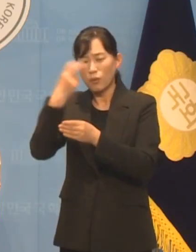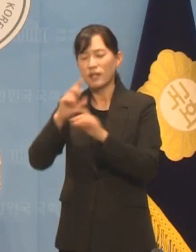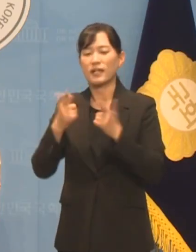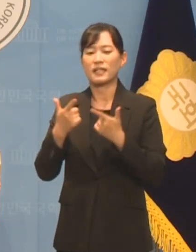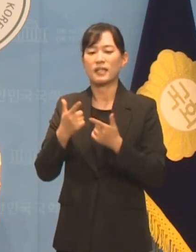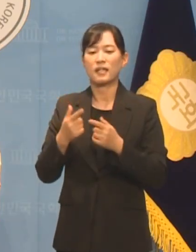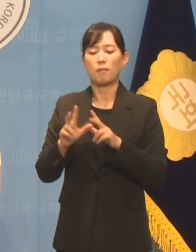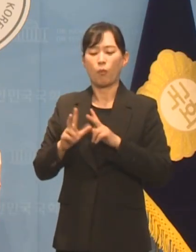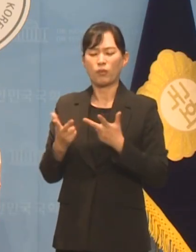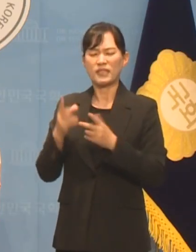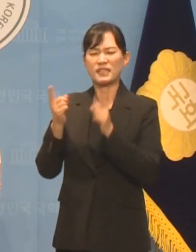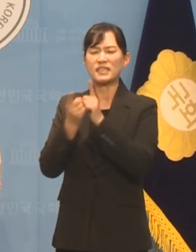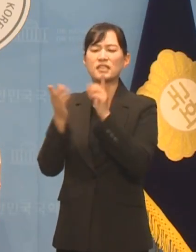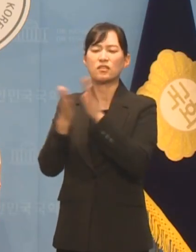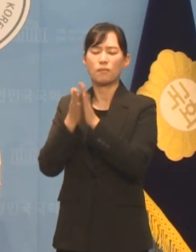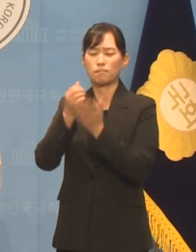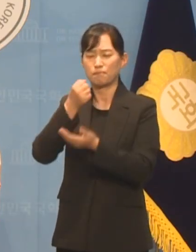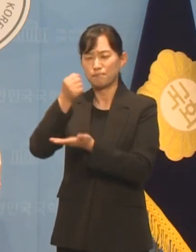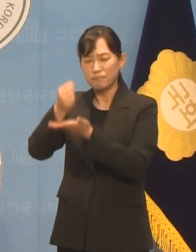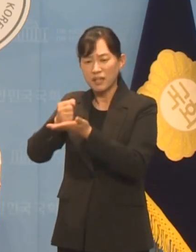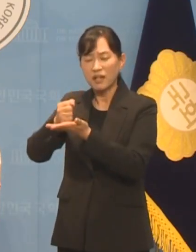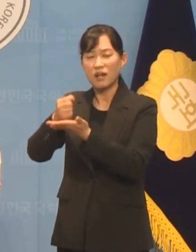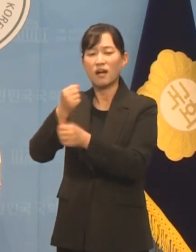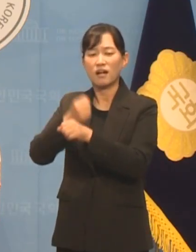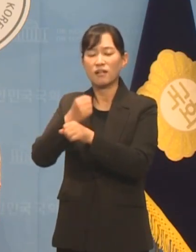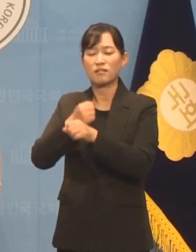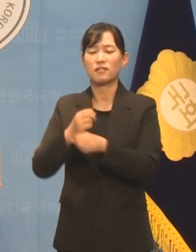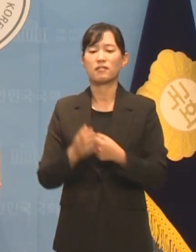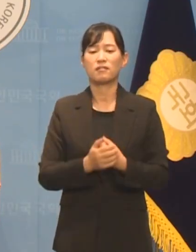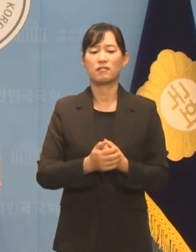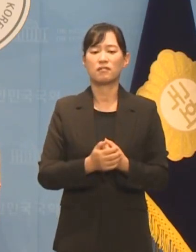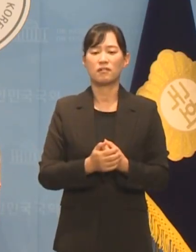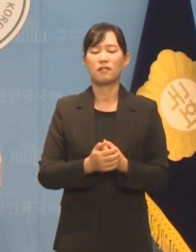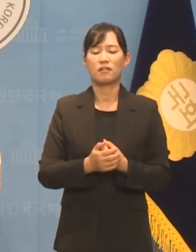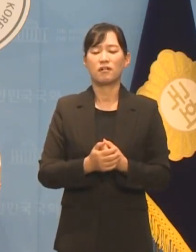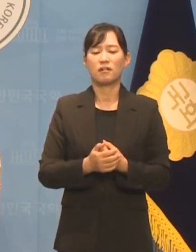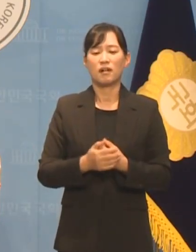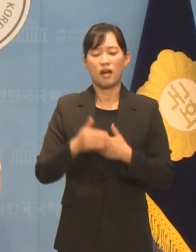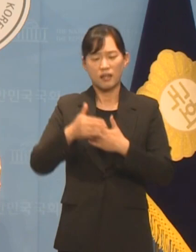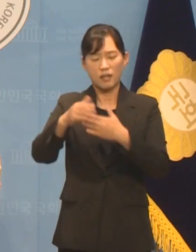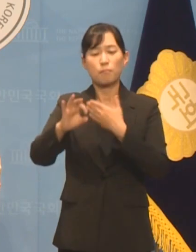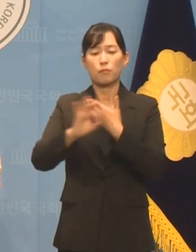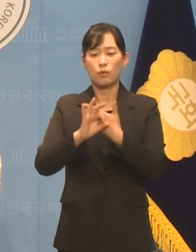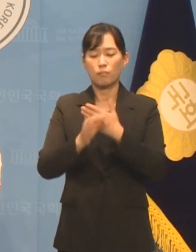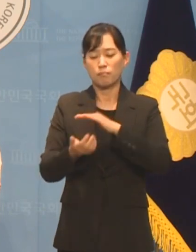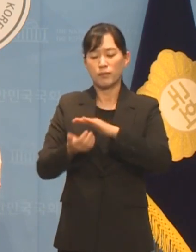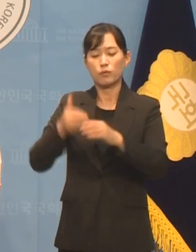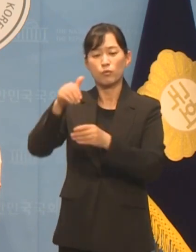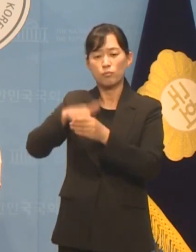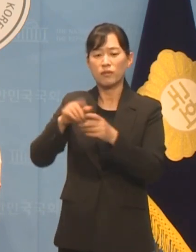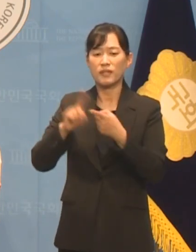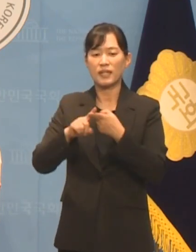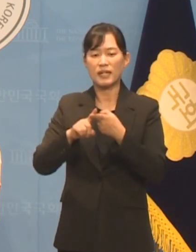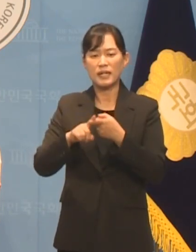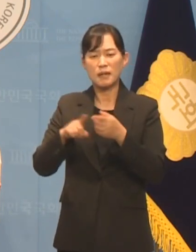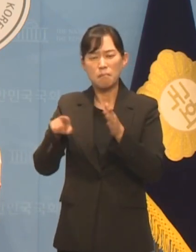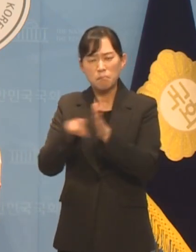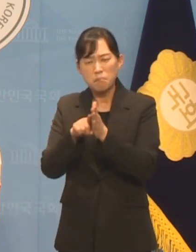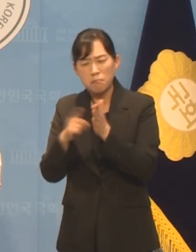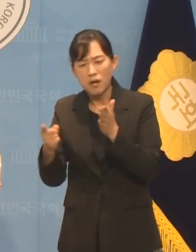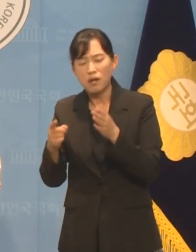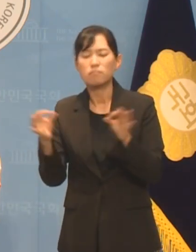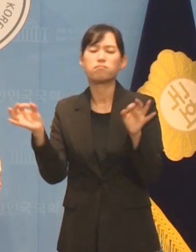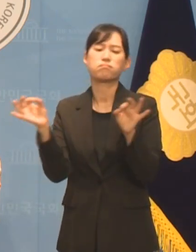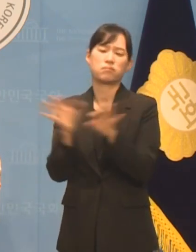본인이 직접 날인해가지고 그래서 그렇게 이루어진다면 사전투표에 대한 불신이 많이 사라질